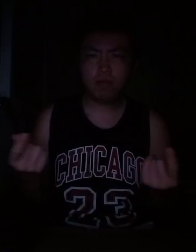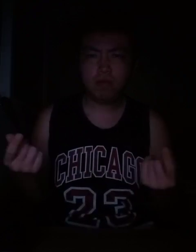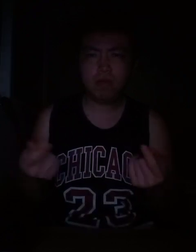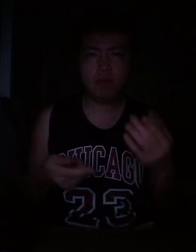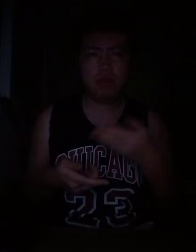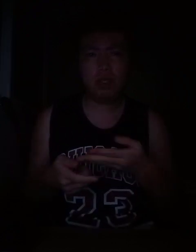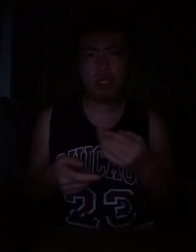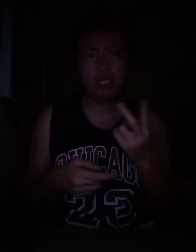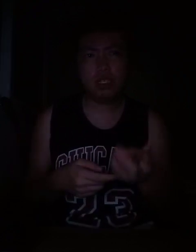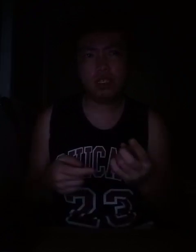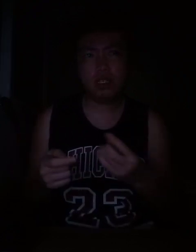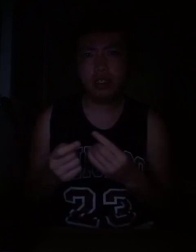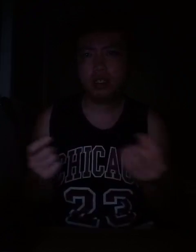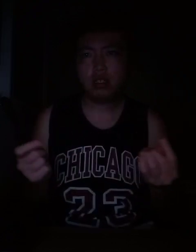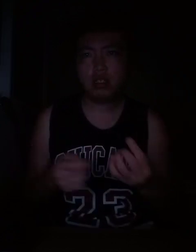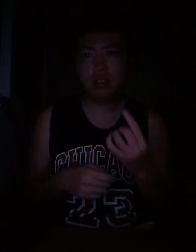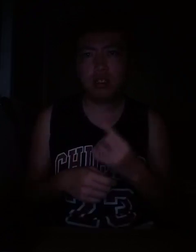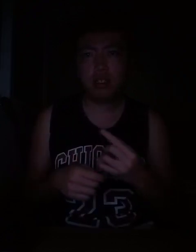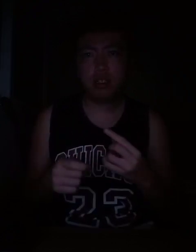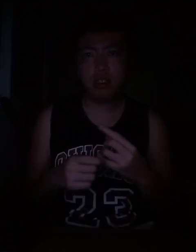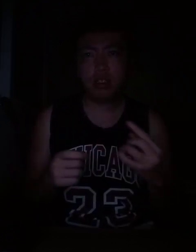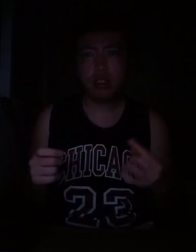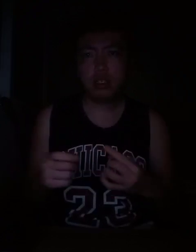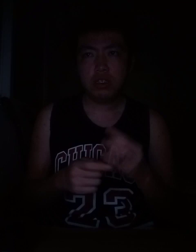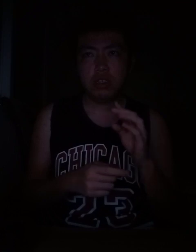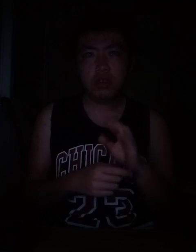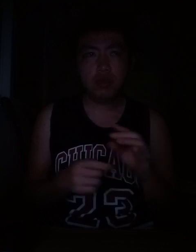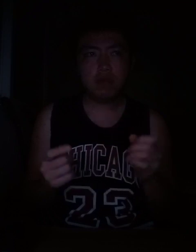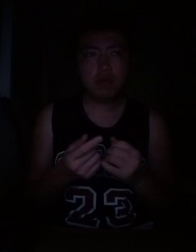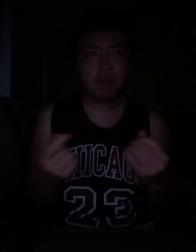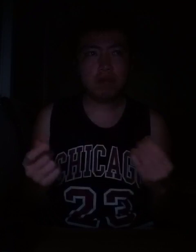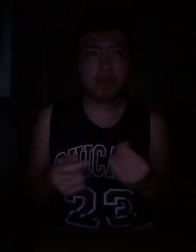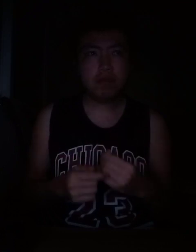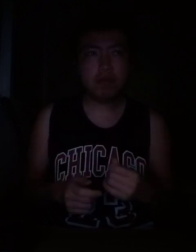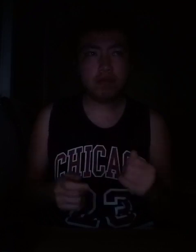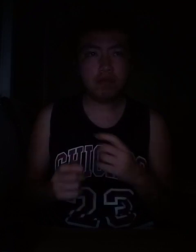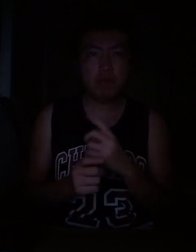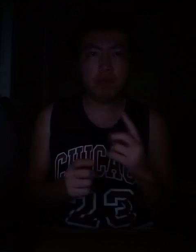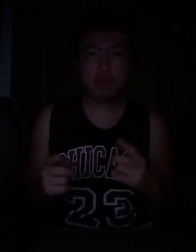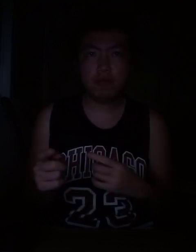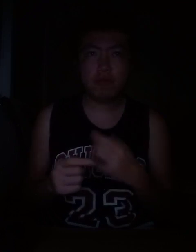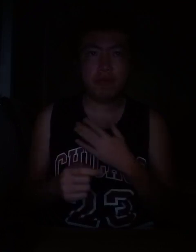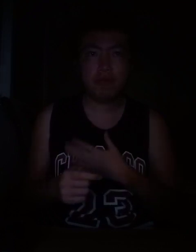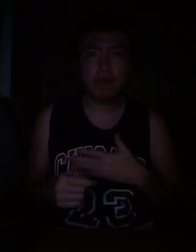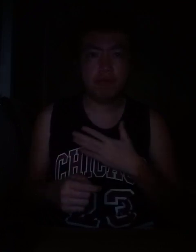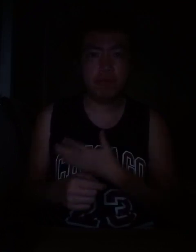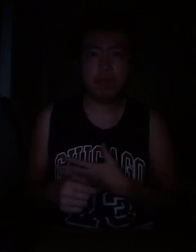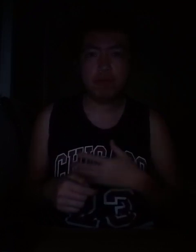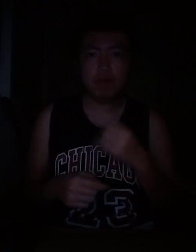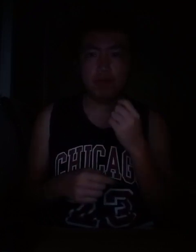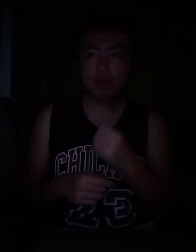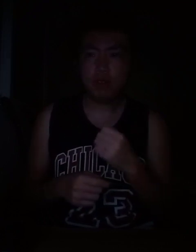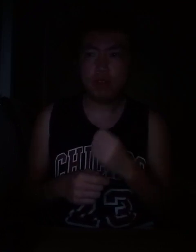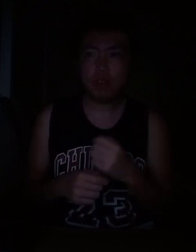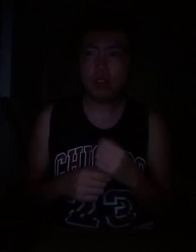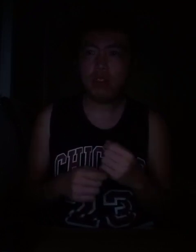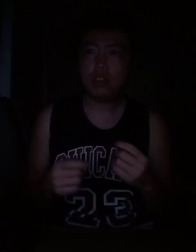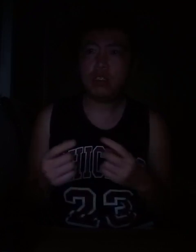지난 2년간의 취업 승인 신청서를 살펴봤습니다. 사실상 내가 전관임을 대놓고 쓴 내용들이 적지